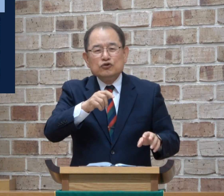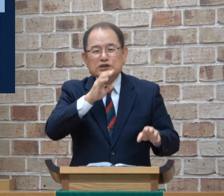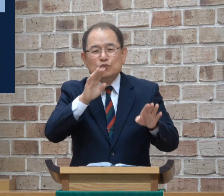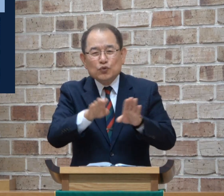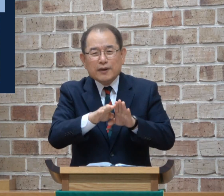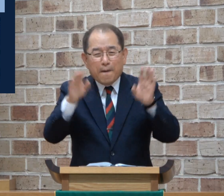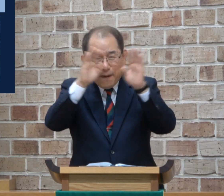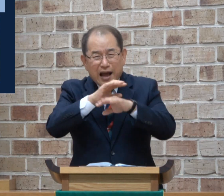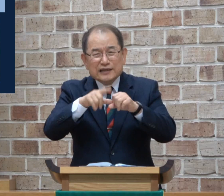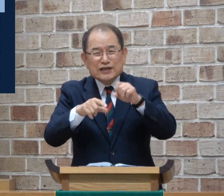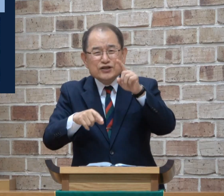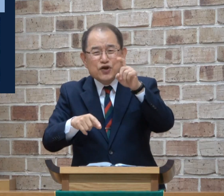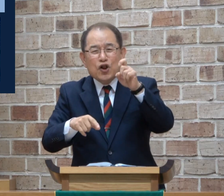11시에